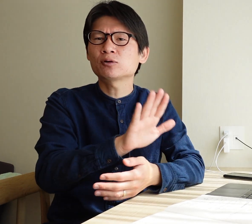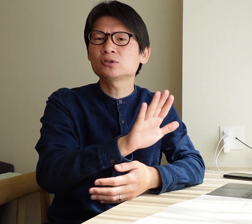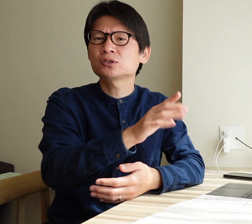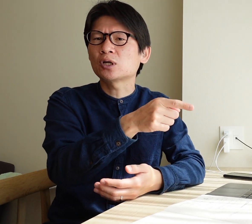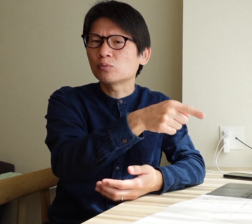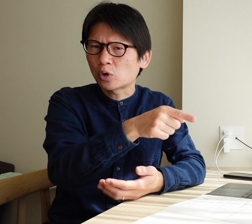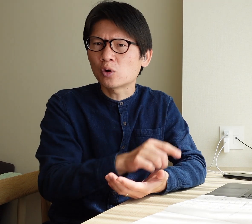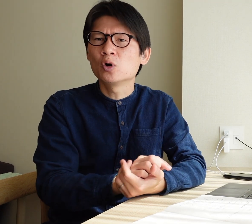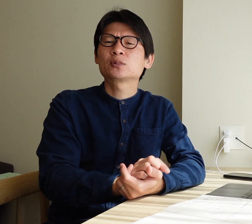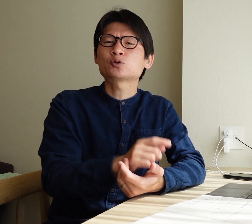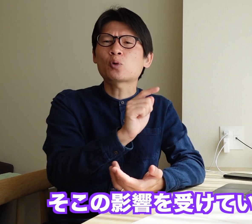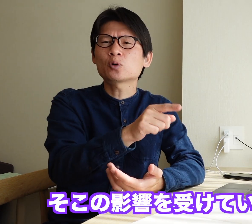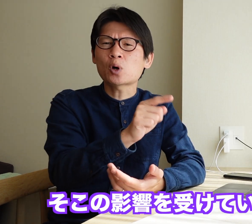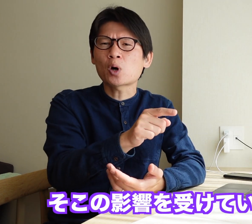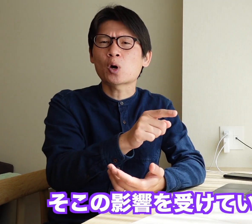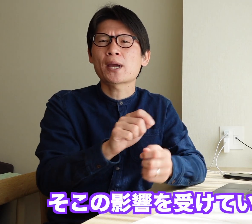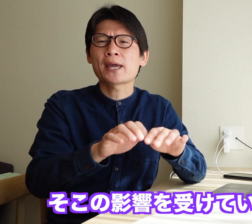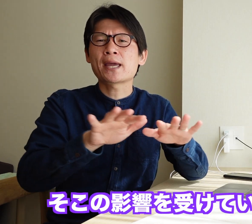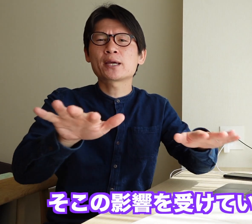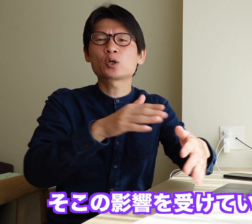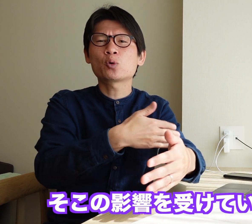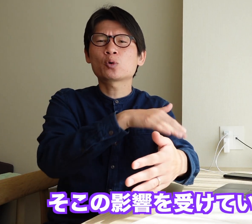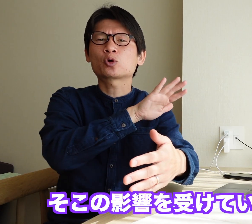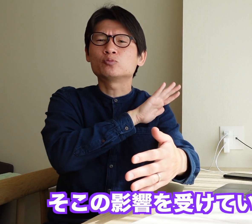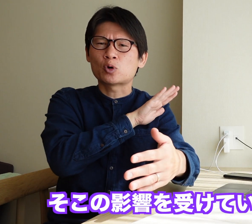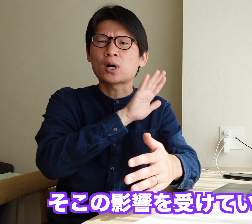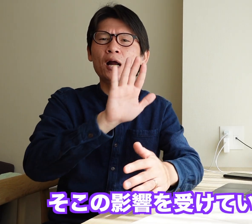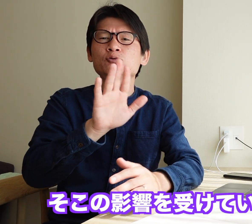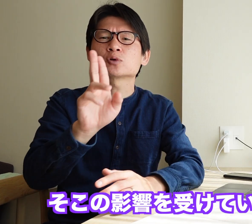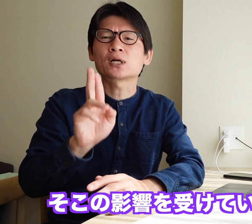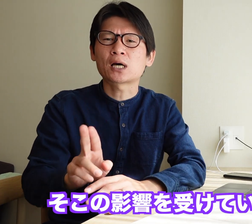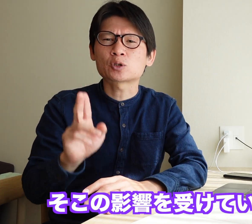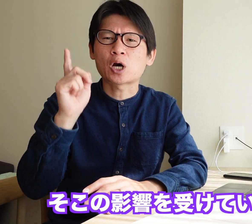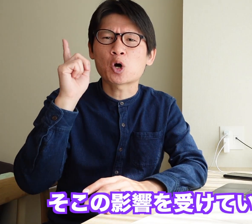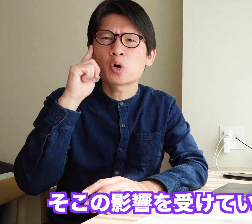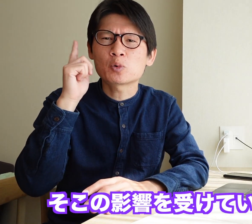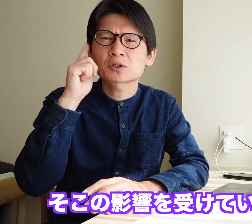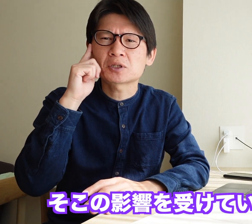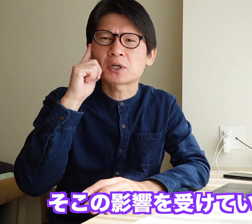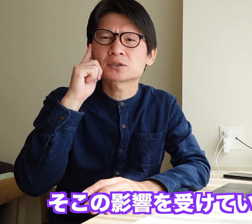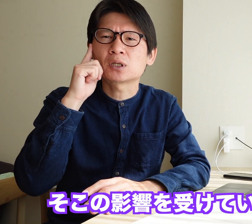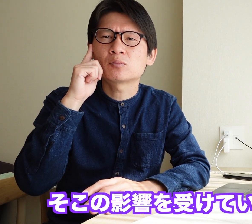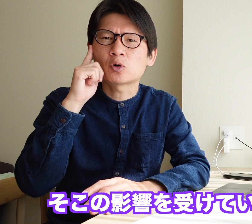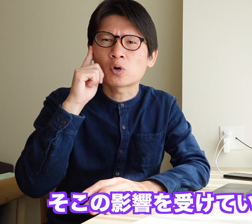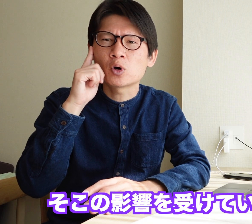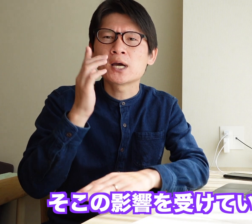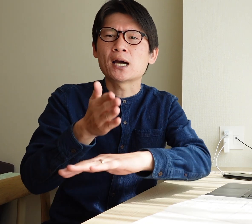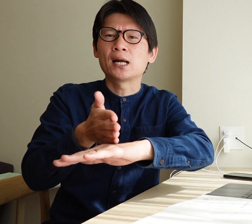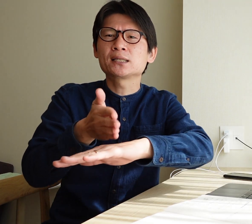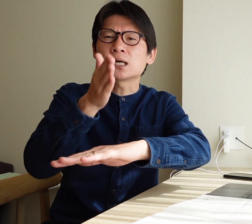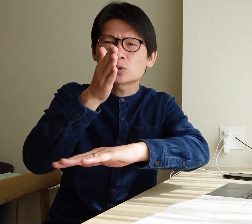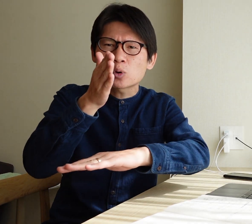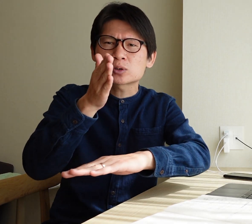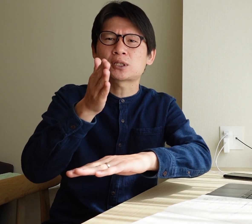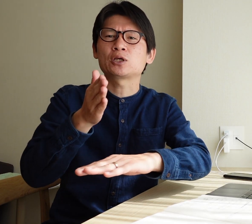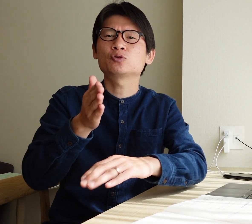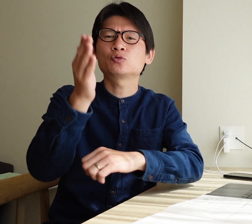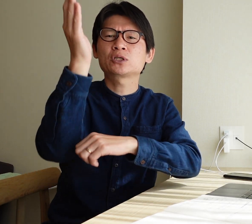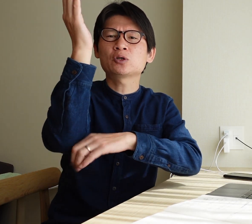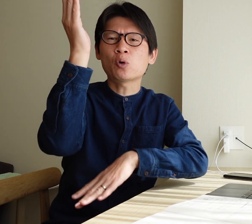んですけども、そこの影響力もあるのかなとは思ってますけども、ありがとうっていう基本